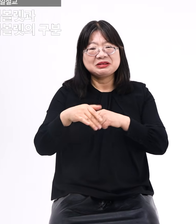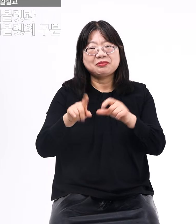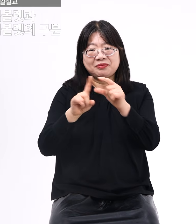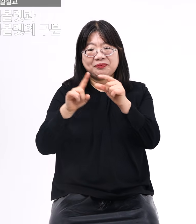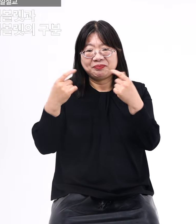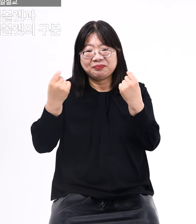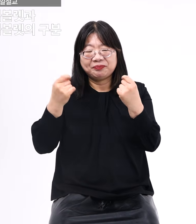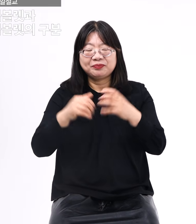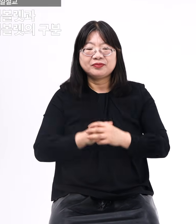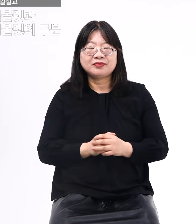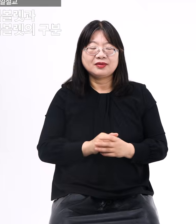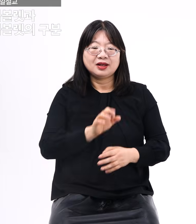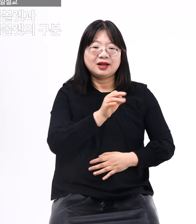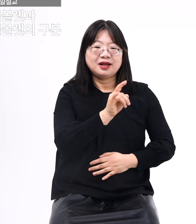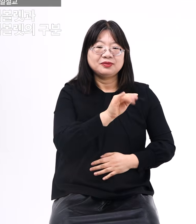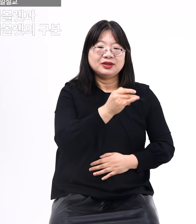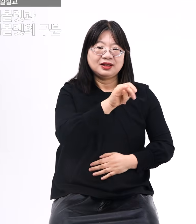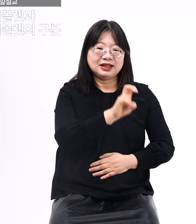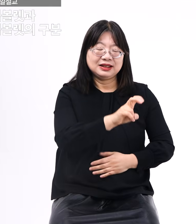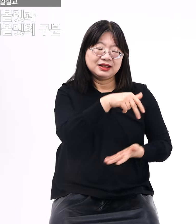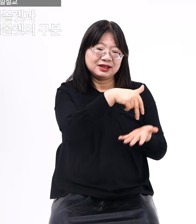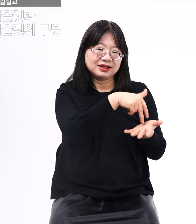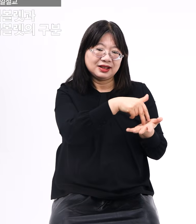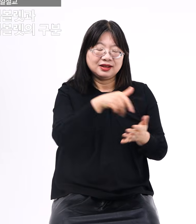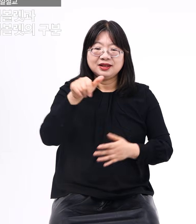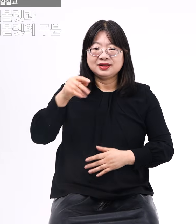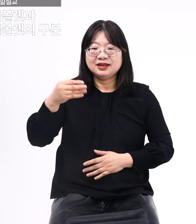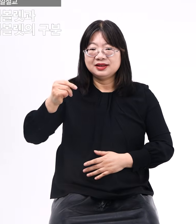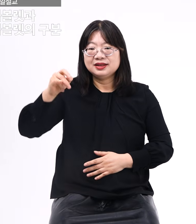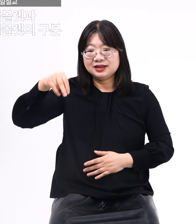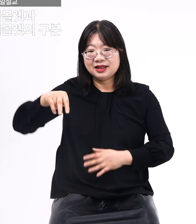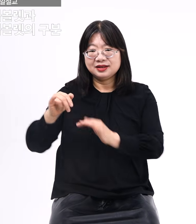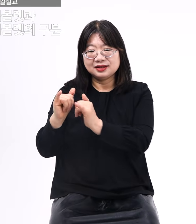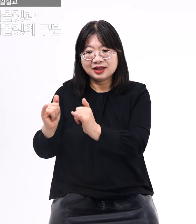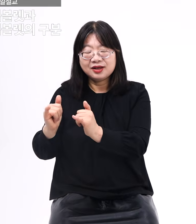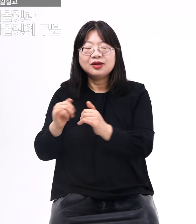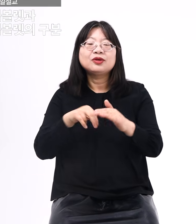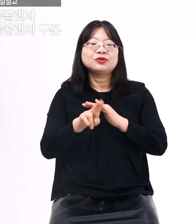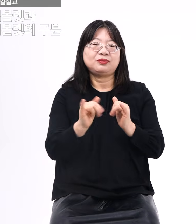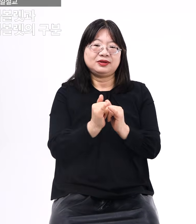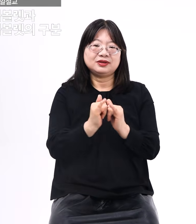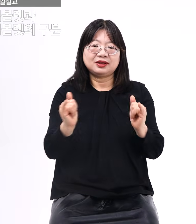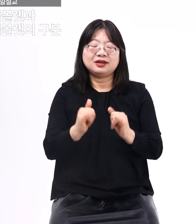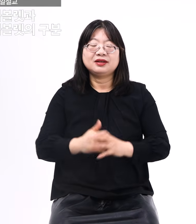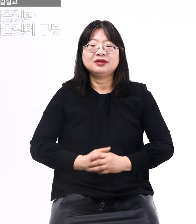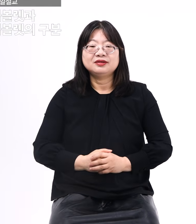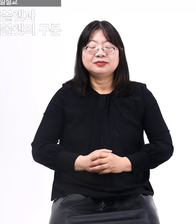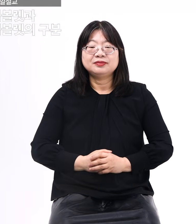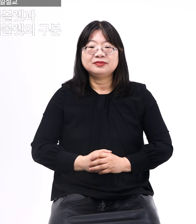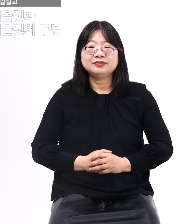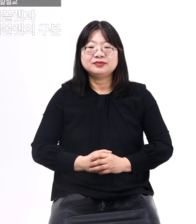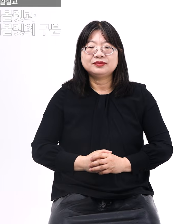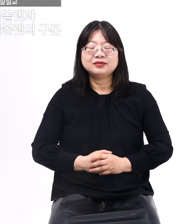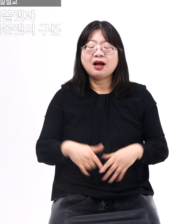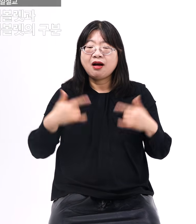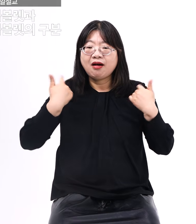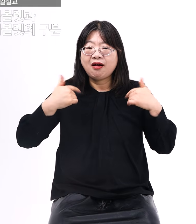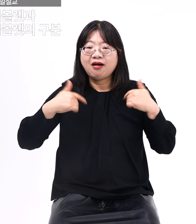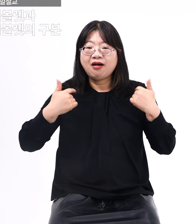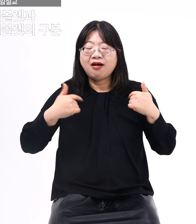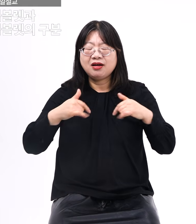그러니까 에브라임 입장에서도 이 길르앗 사람들은 이 도망자들이에요. 그러니까